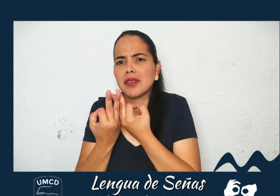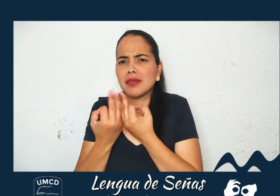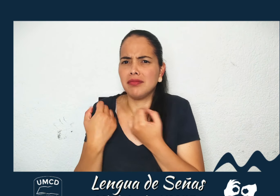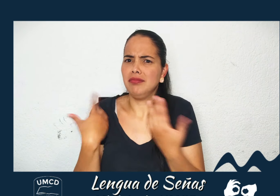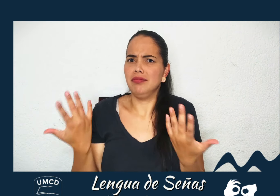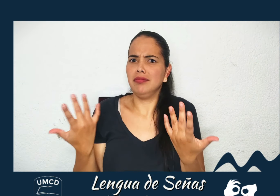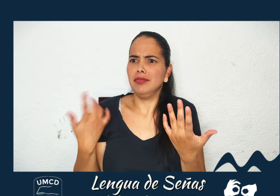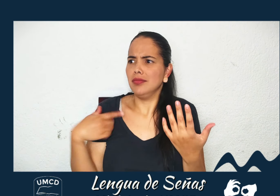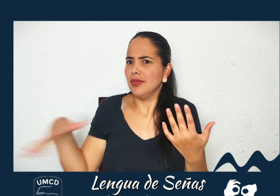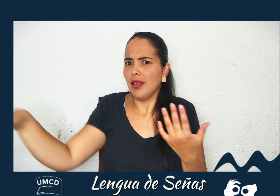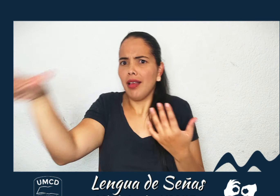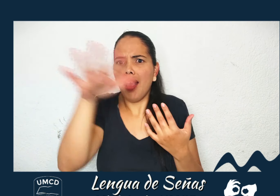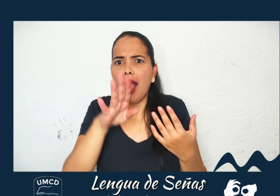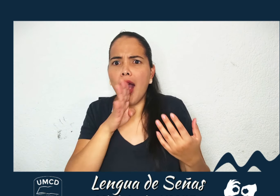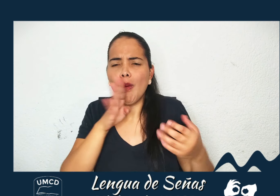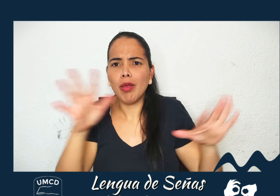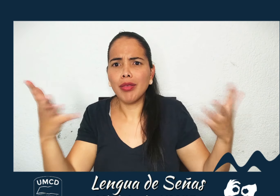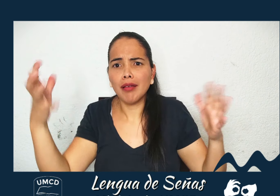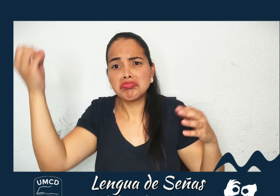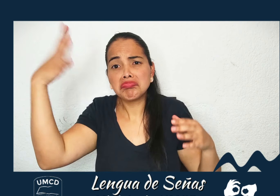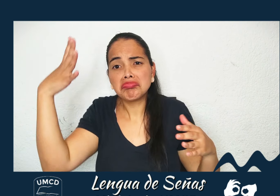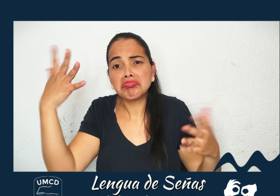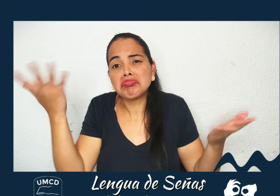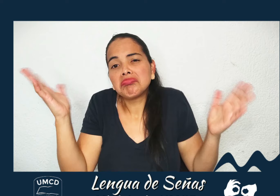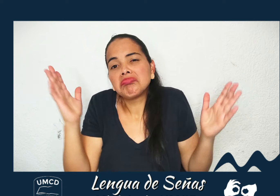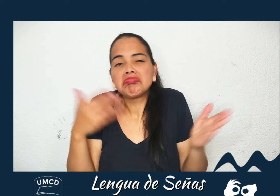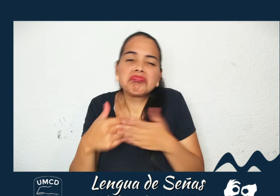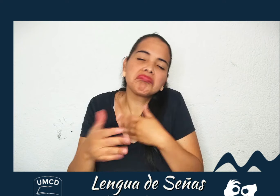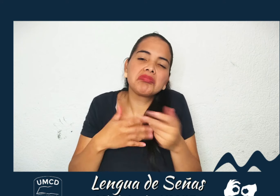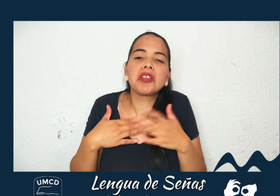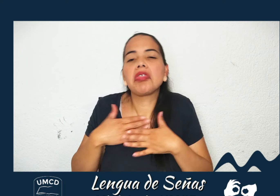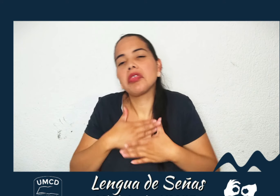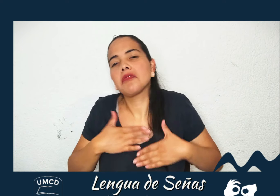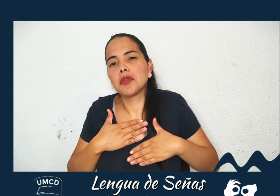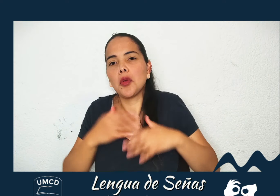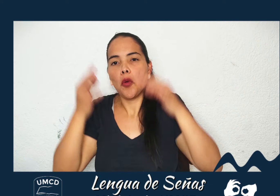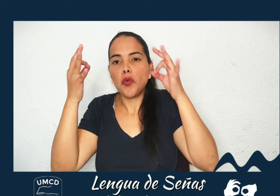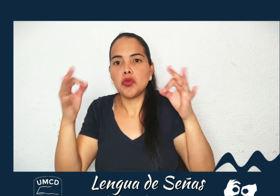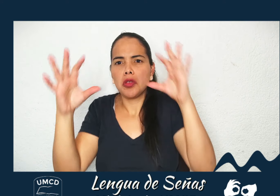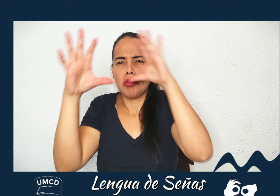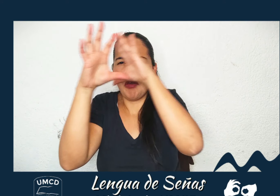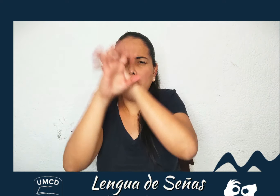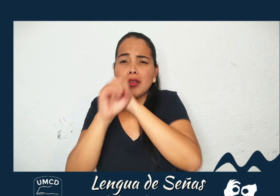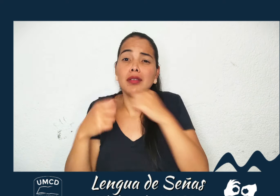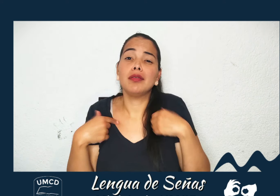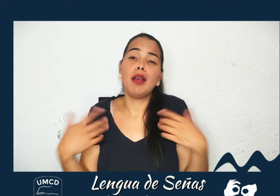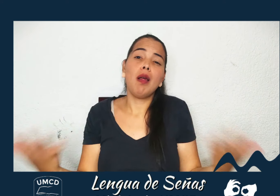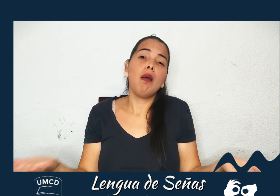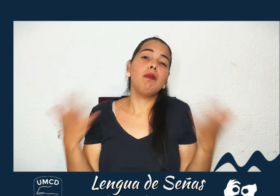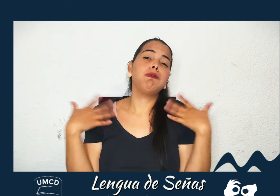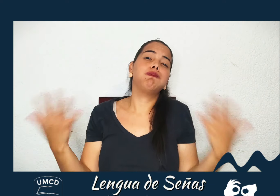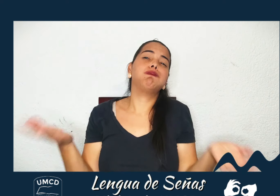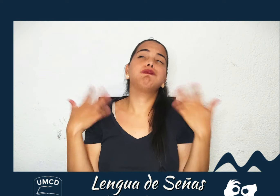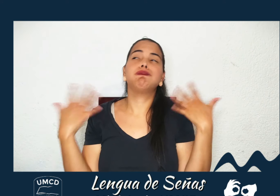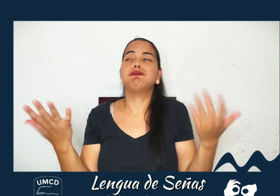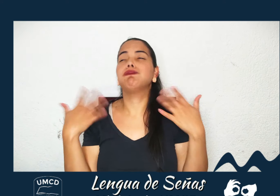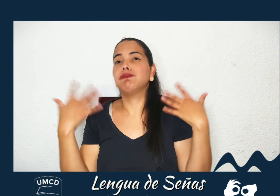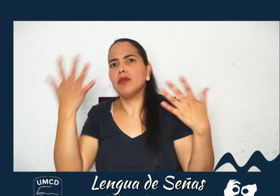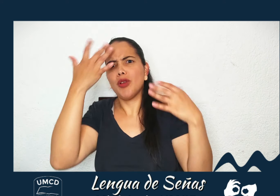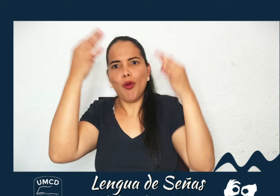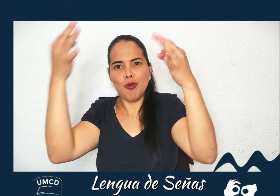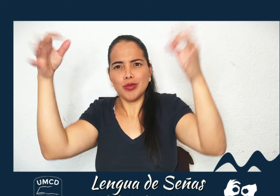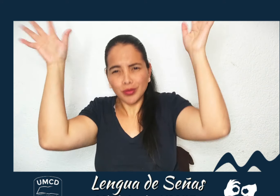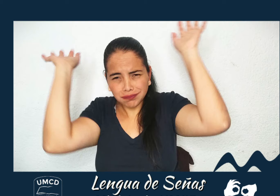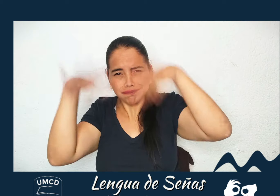en las ciudades no existían, pero estaba disfrutando de un buen tiempo. En una noche en que hacía mucho calor, porque también estaba